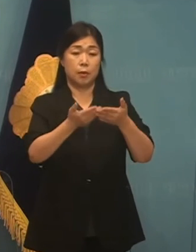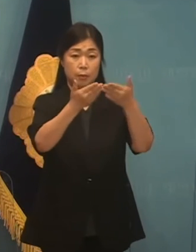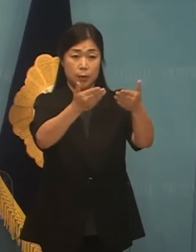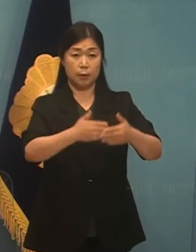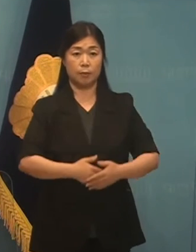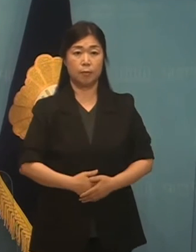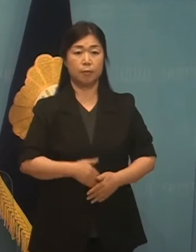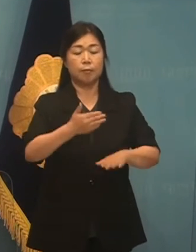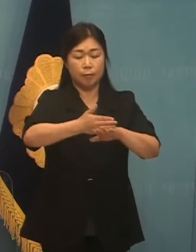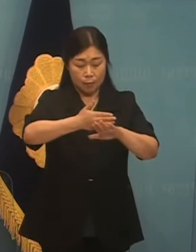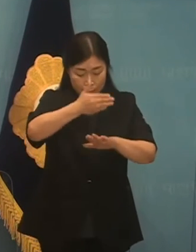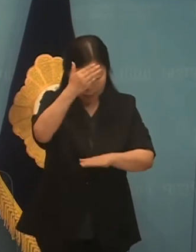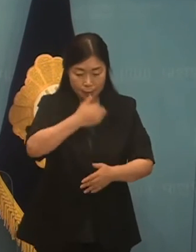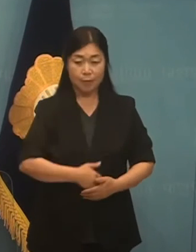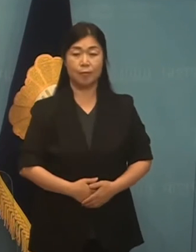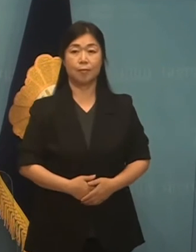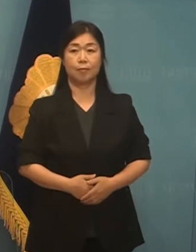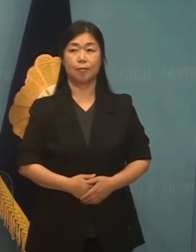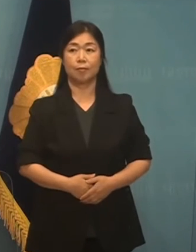감사합니다.